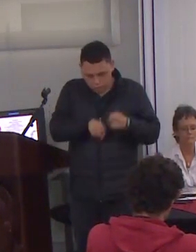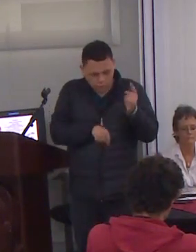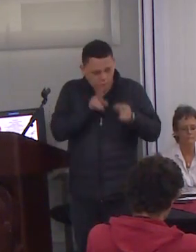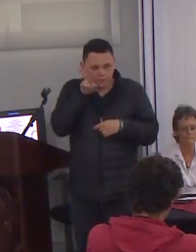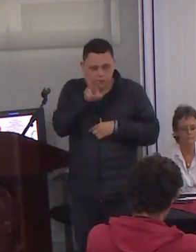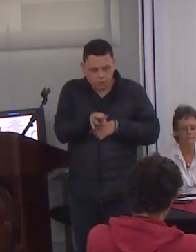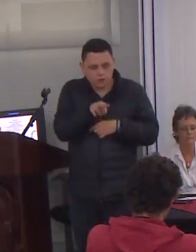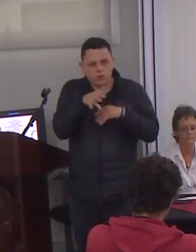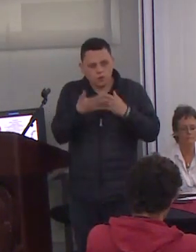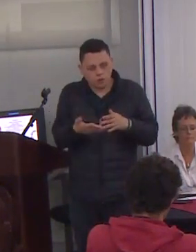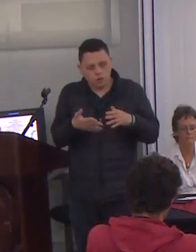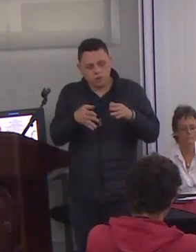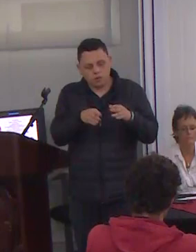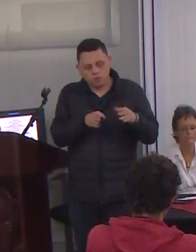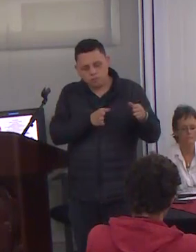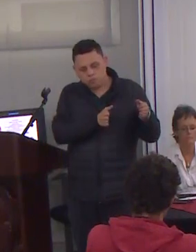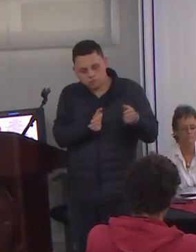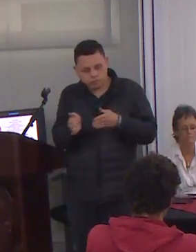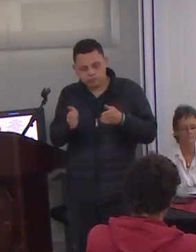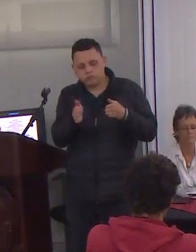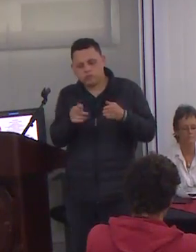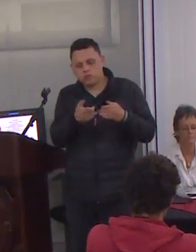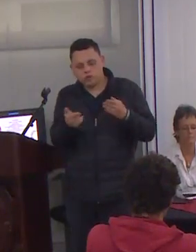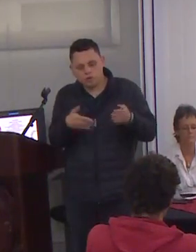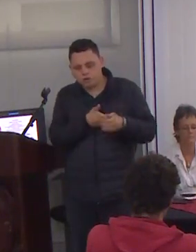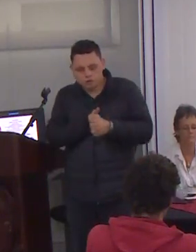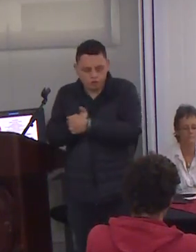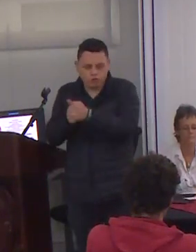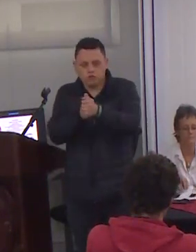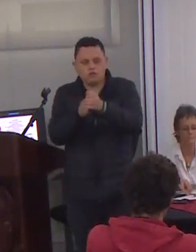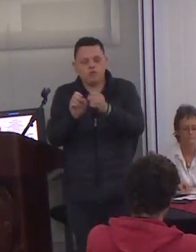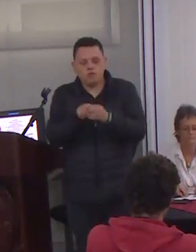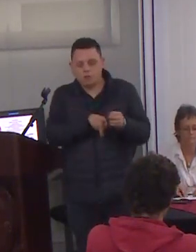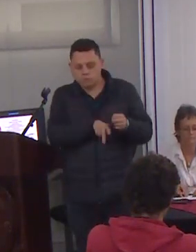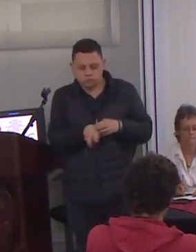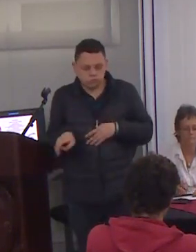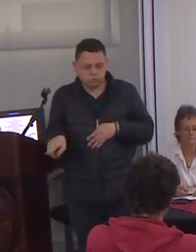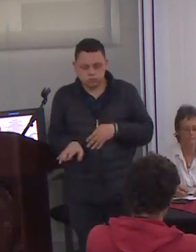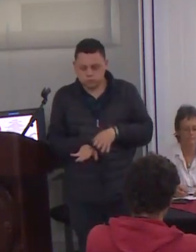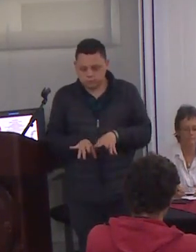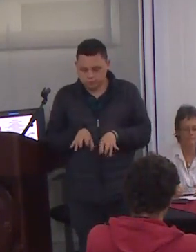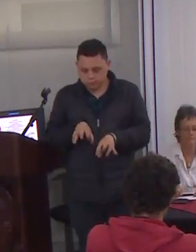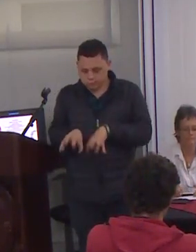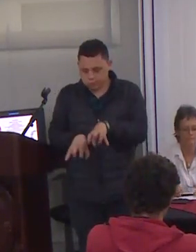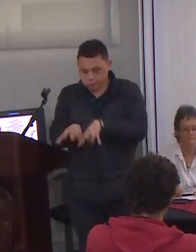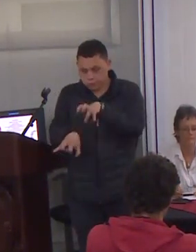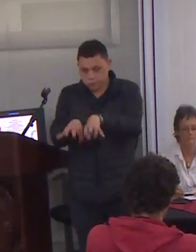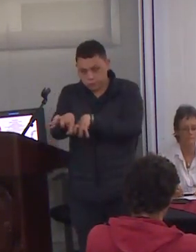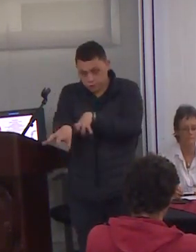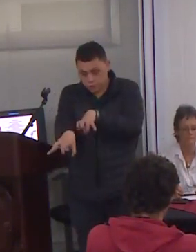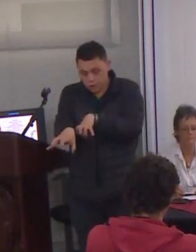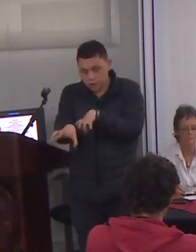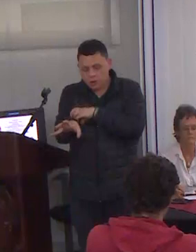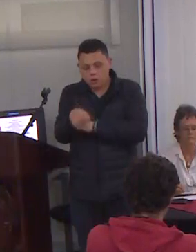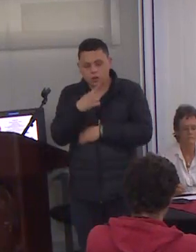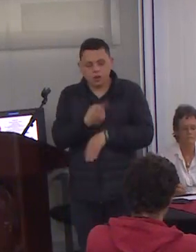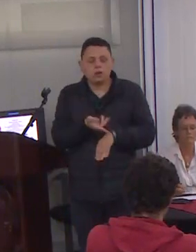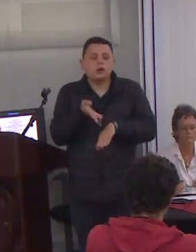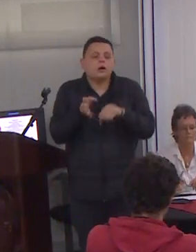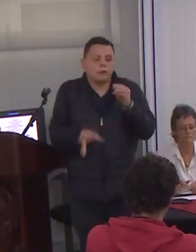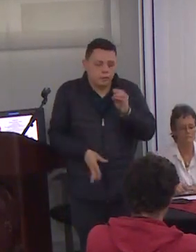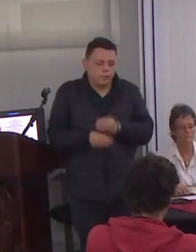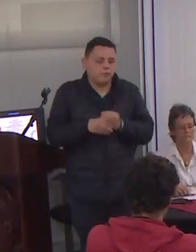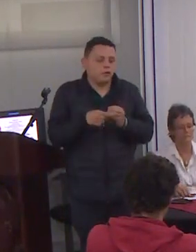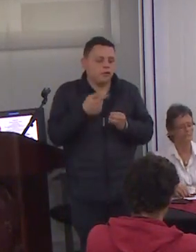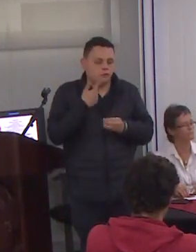ver una indicación de señalización de ruta de encaminamiento podotáctil no le tengo que estar haciendo una